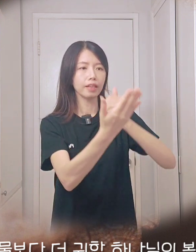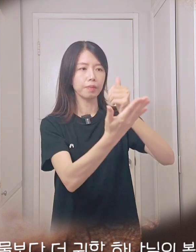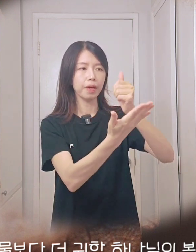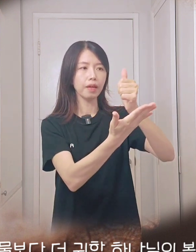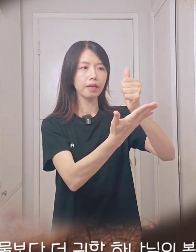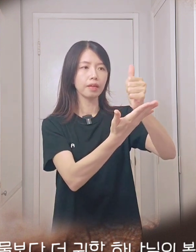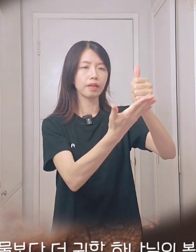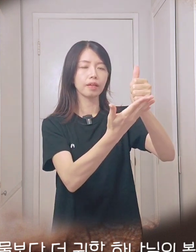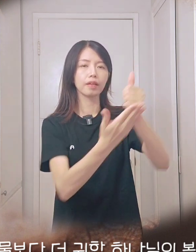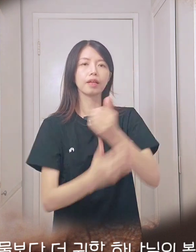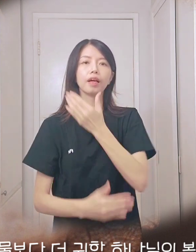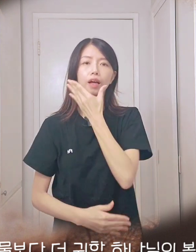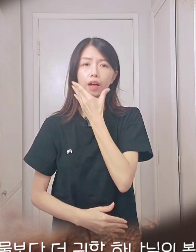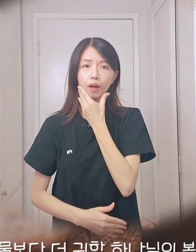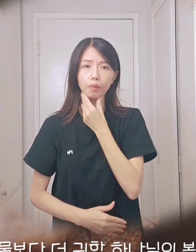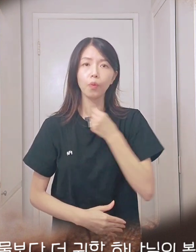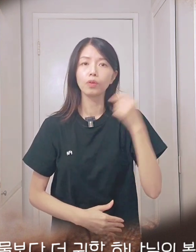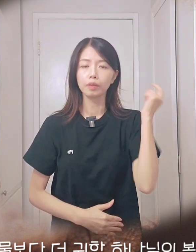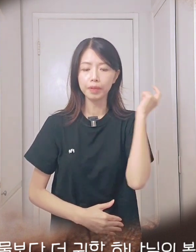하나님의